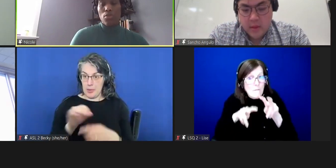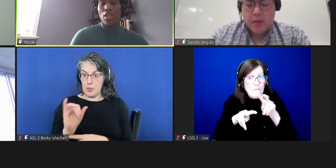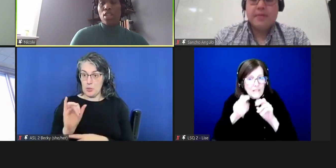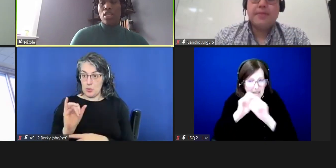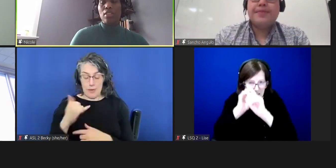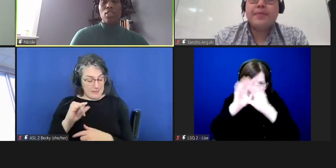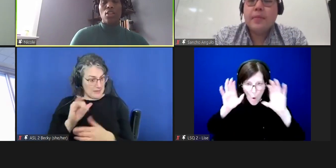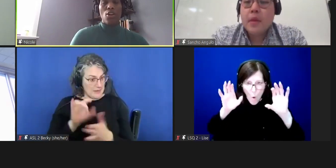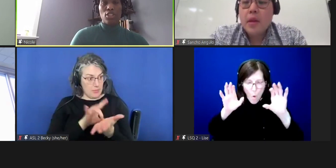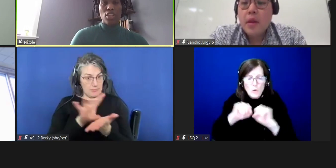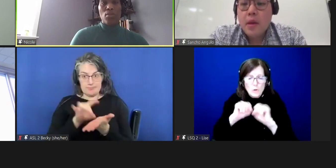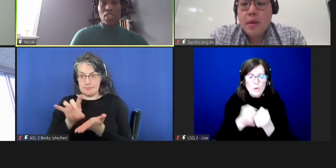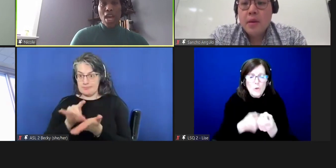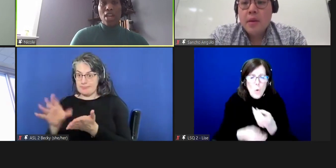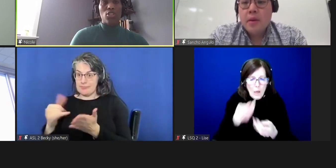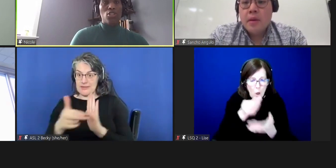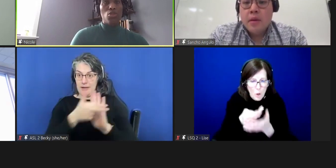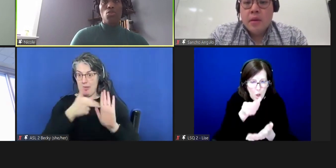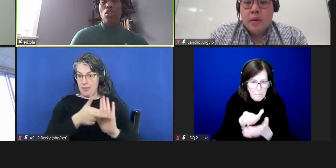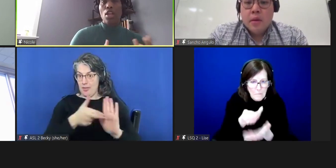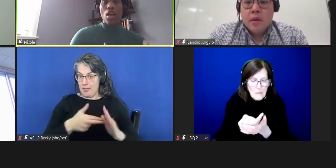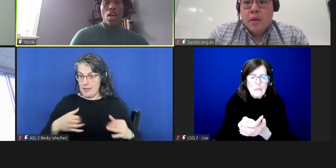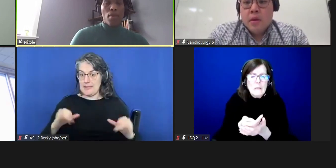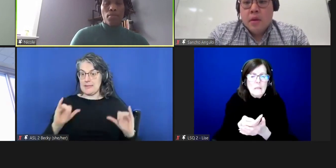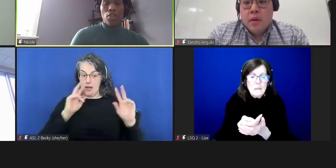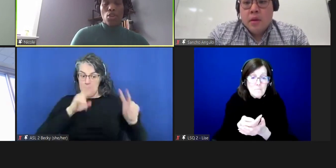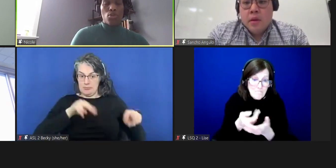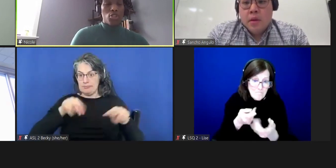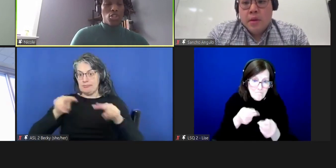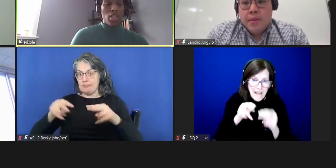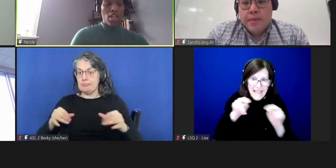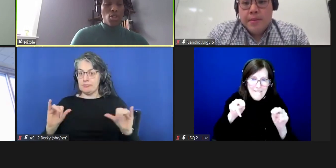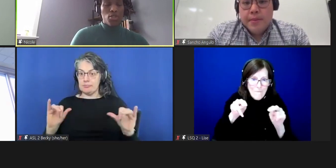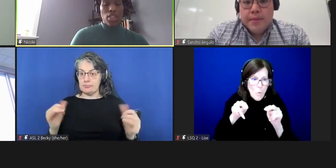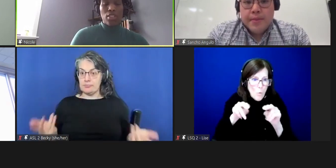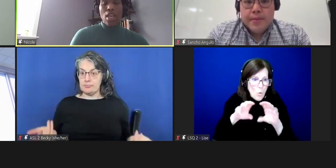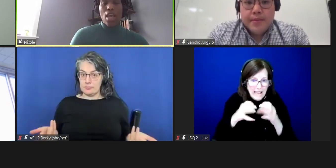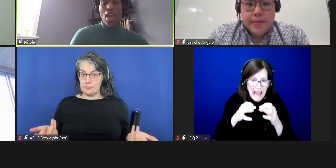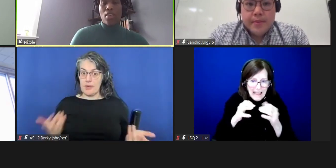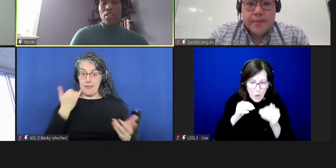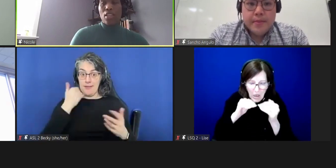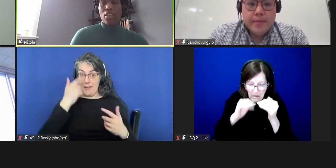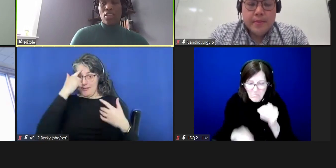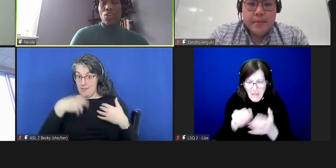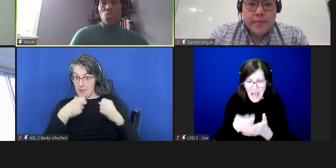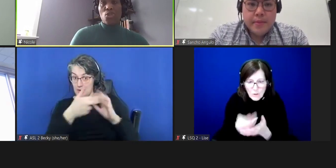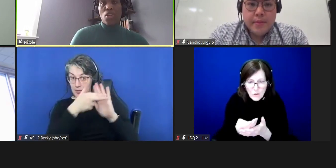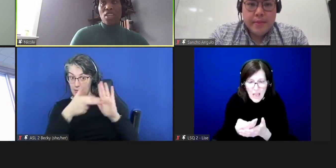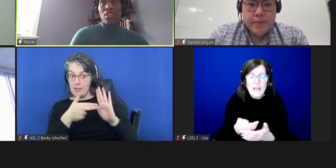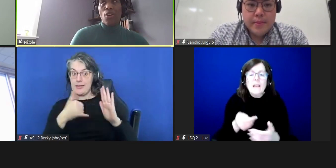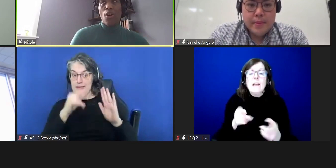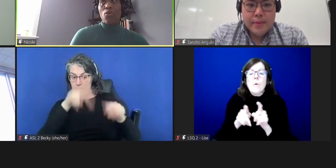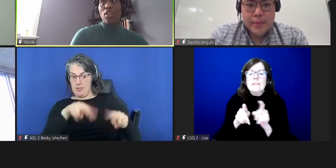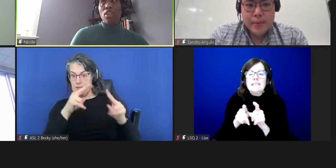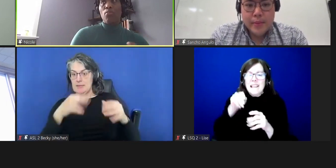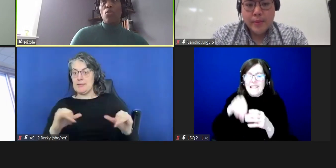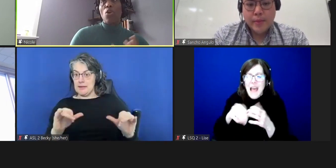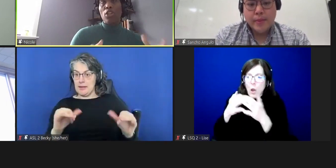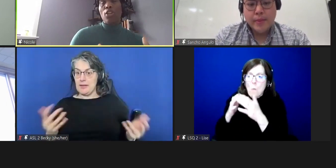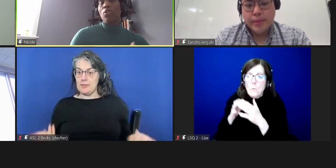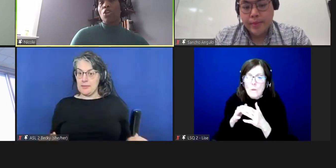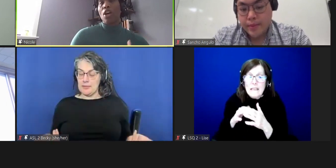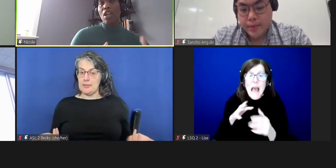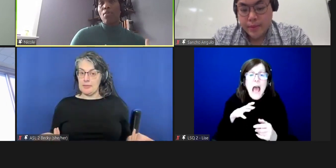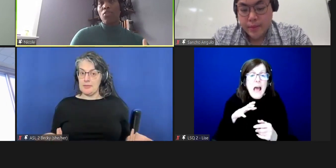socio-économique. Et puis, nous savons que dans certaines communautés, collectivités, certains diagnostics sont mal acceptés et qu'ils